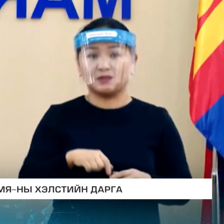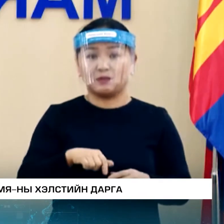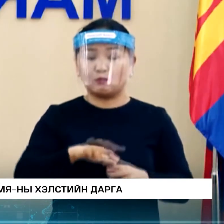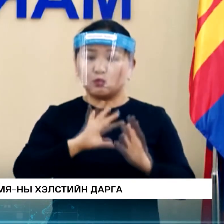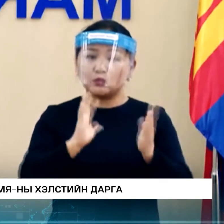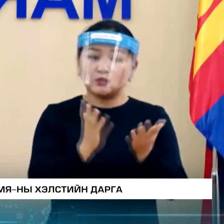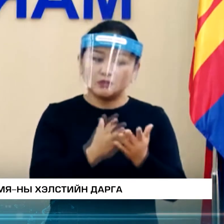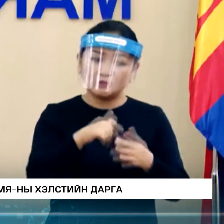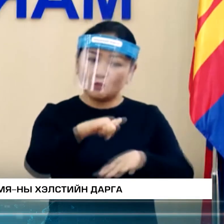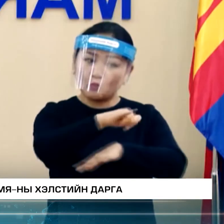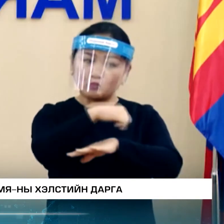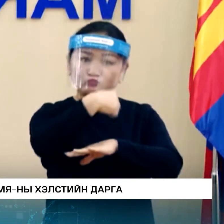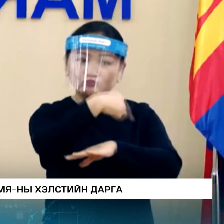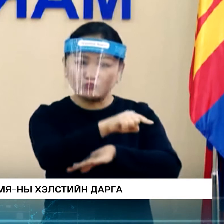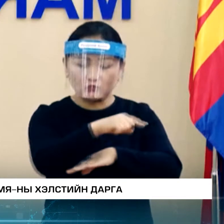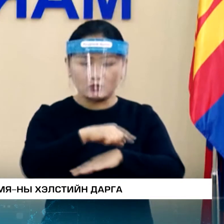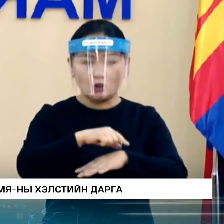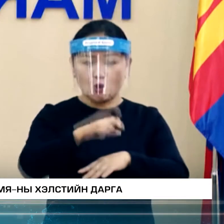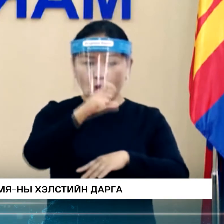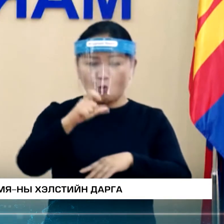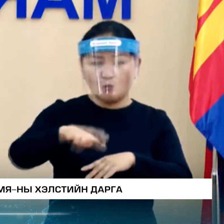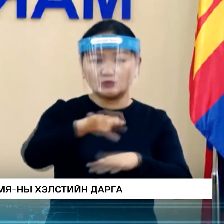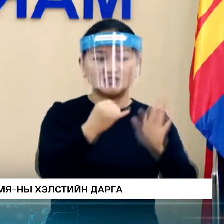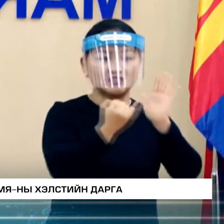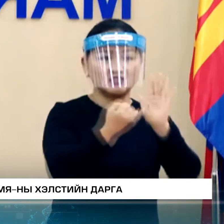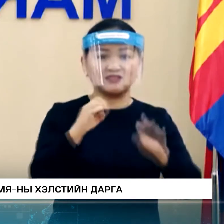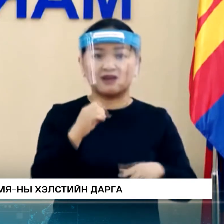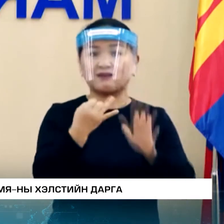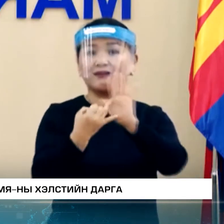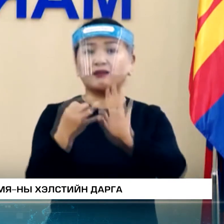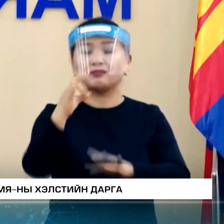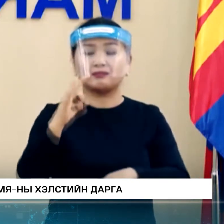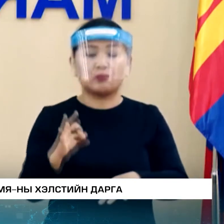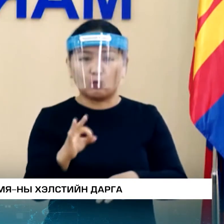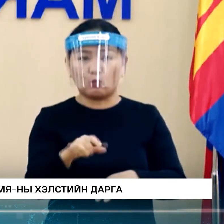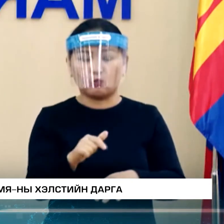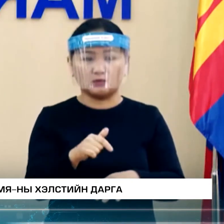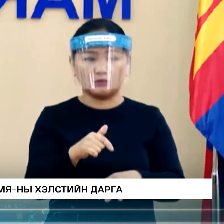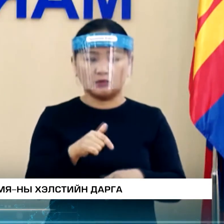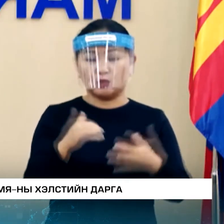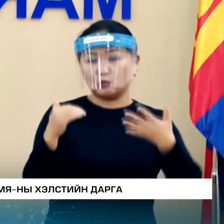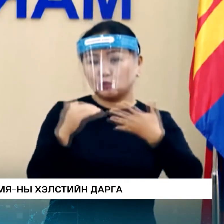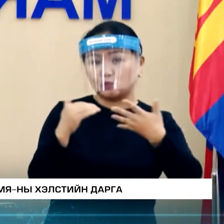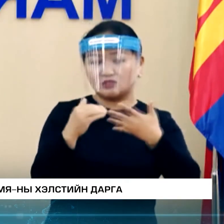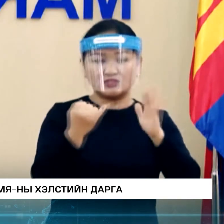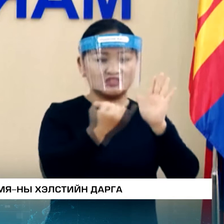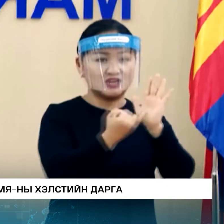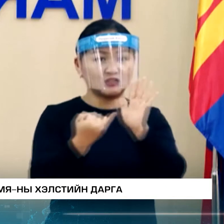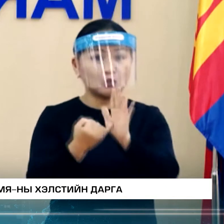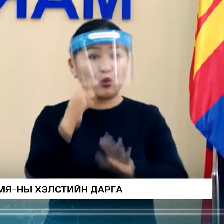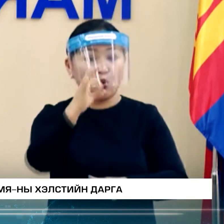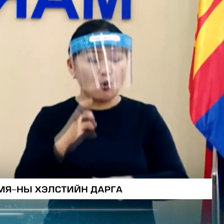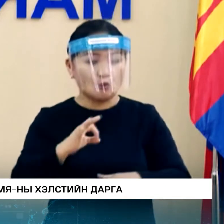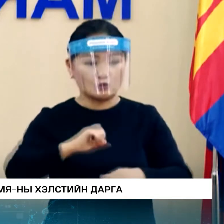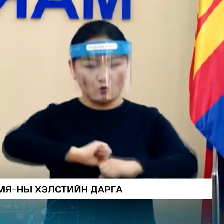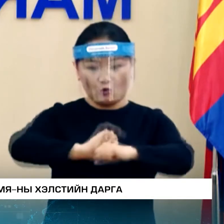Нийт тухайн орны хүн амын 60-70%, за наривчлан тооцох юм бол дунджаар 66% нь COVID-19-ийн